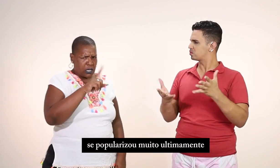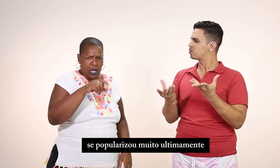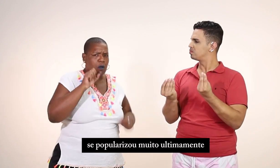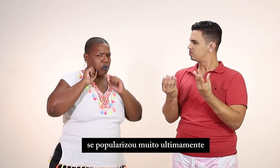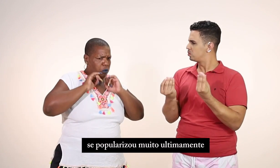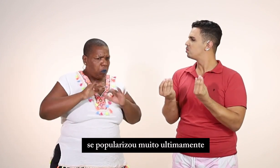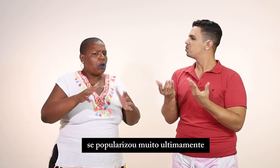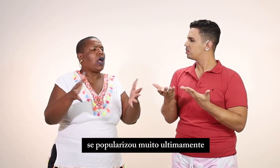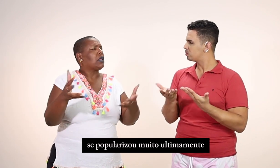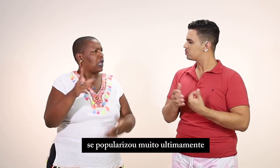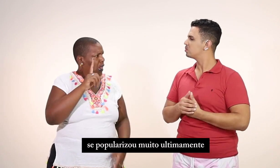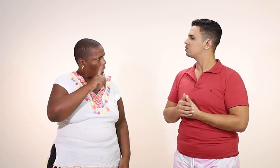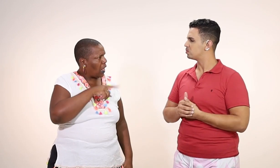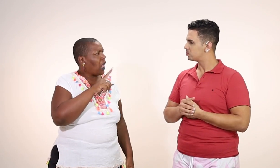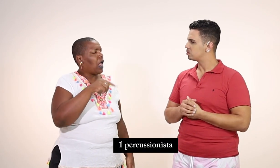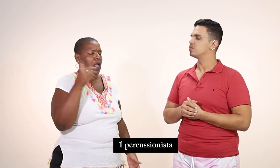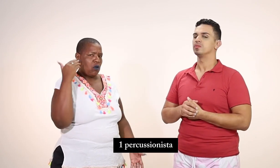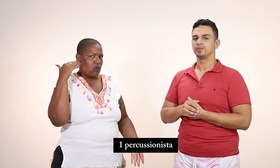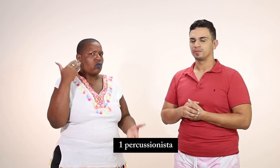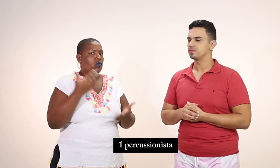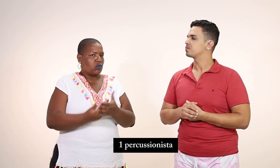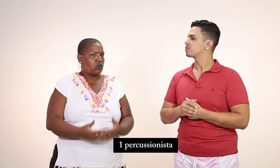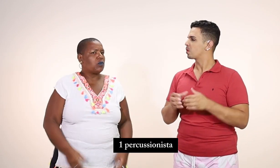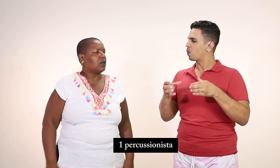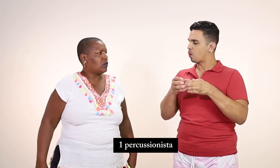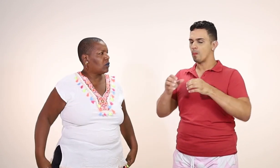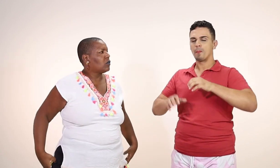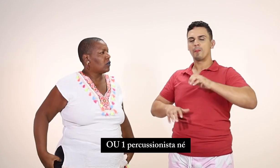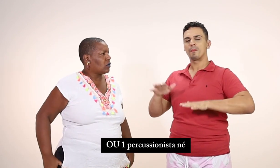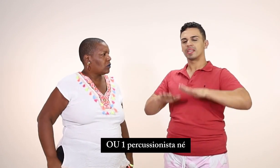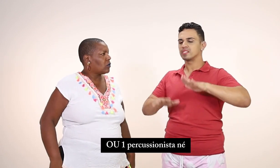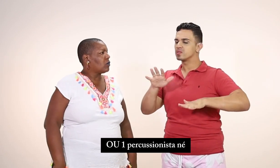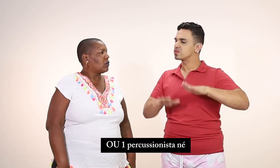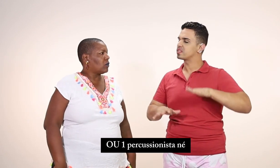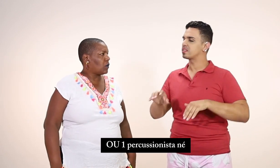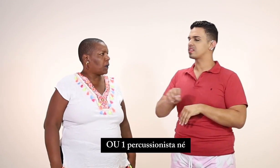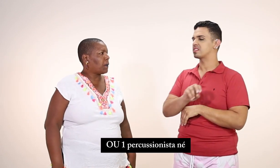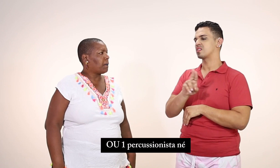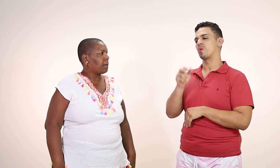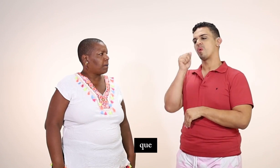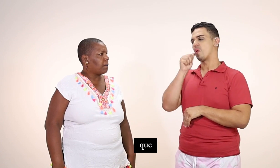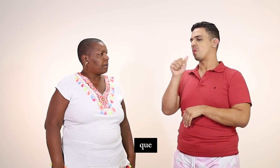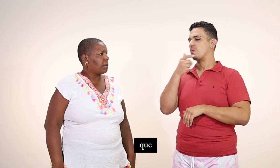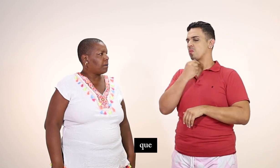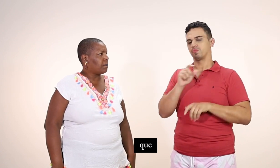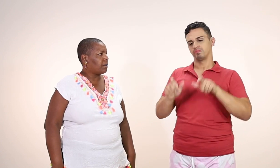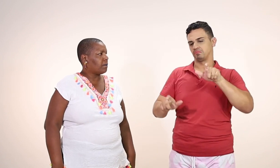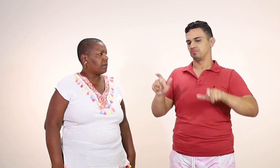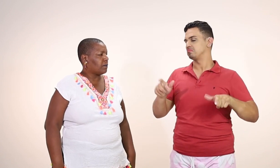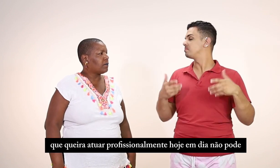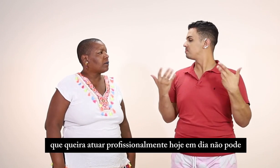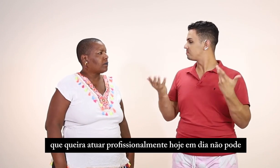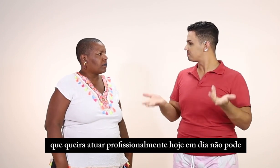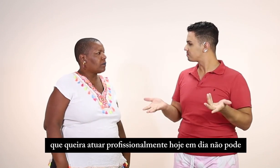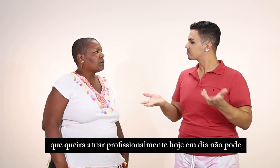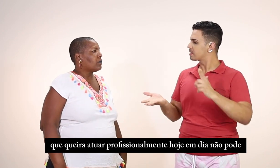Acho ultimamente. que um percussionista ou uma percussionista, né, que queira